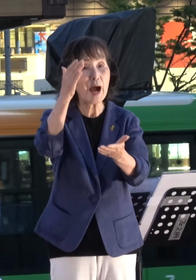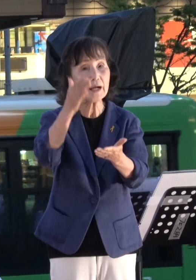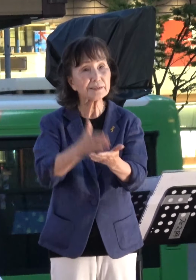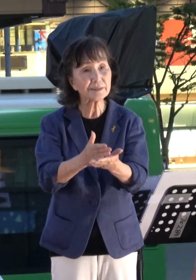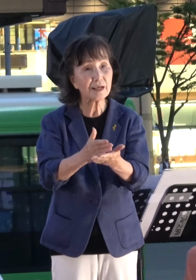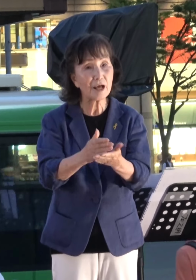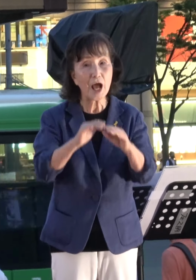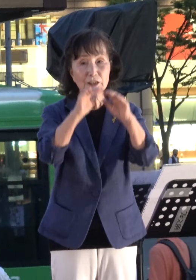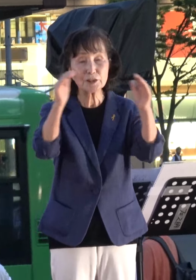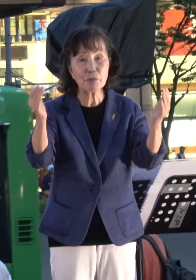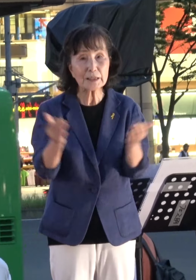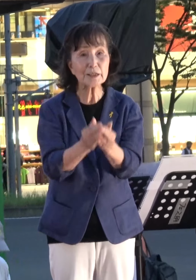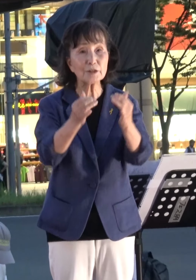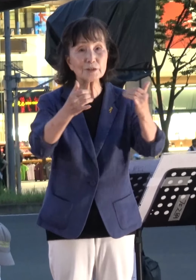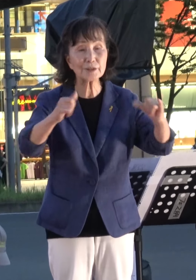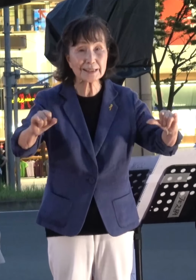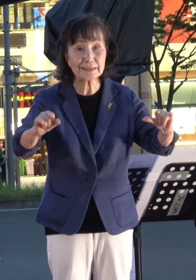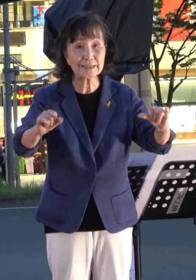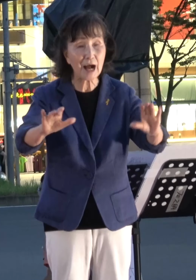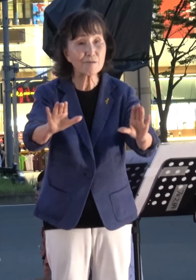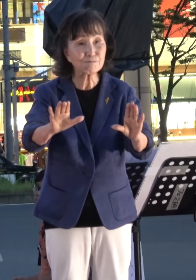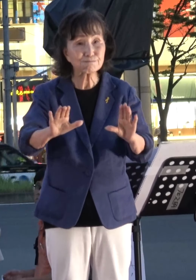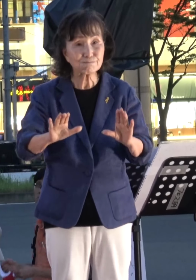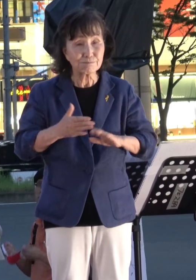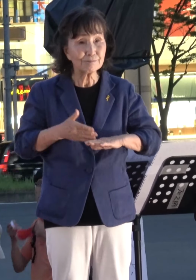全ての人が恩恵を受けますよね。日本では